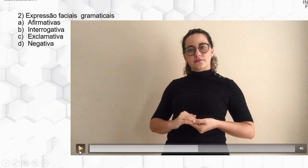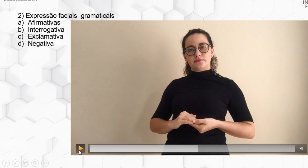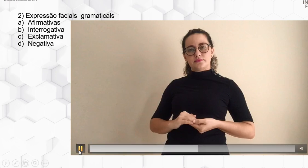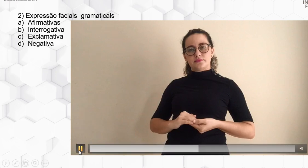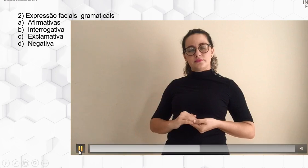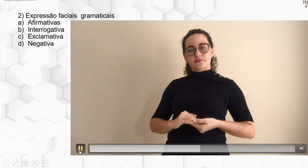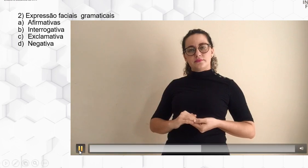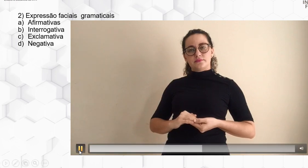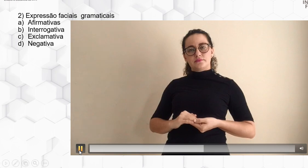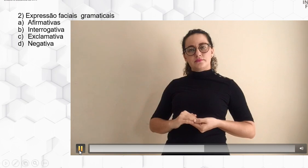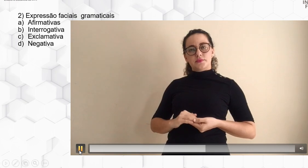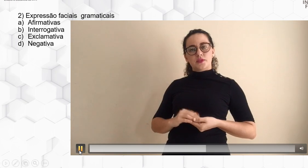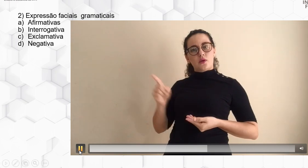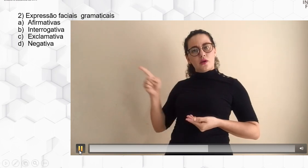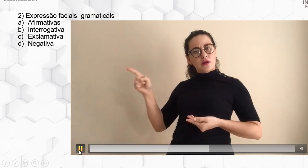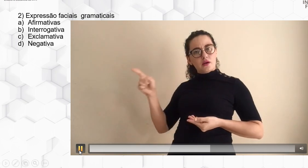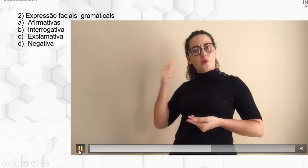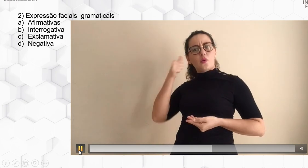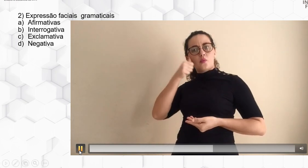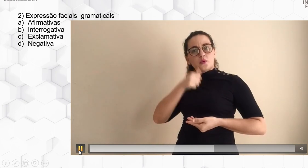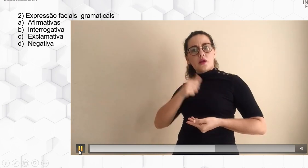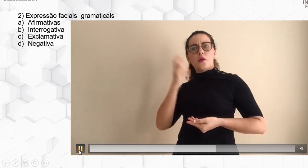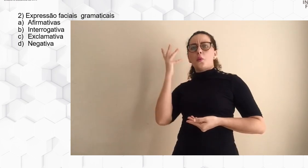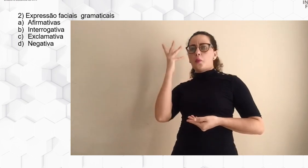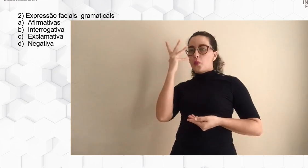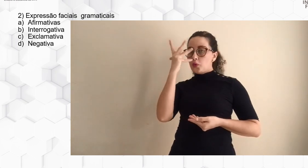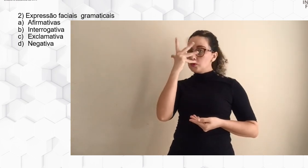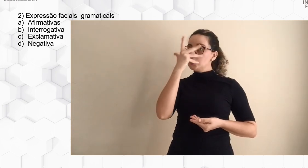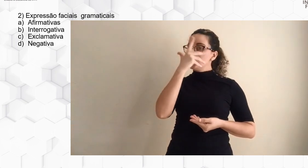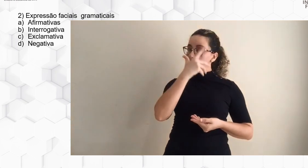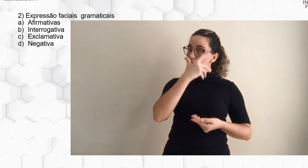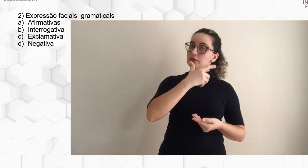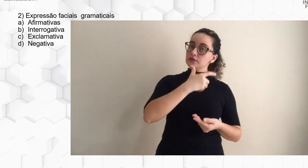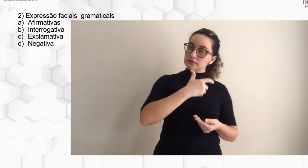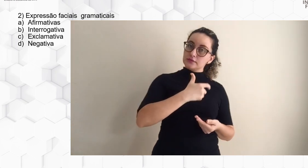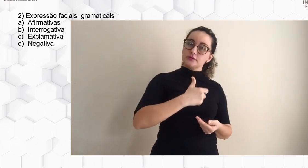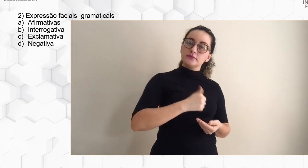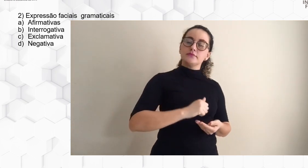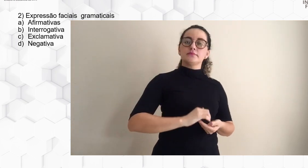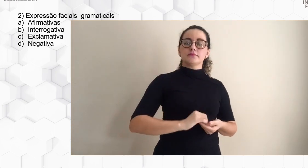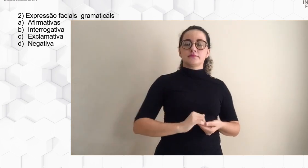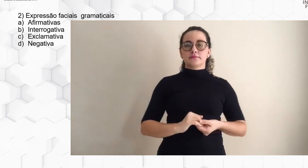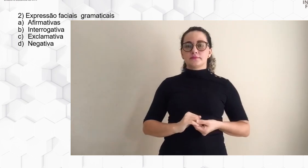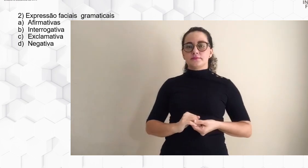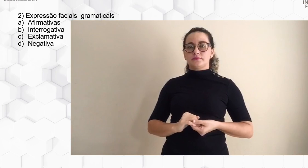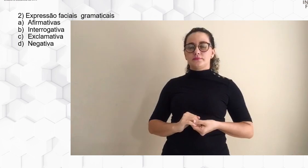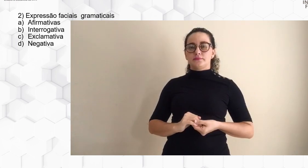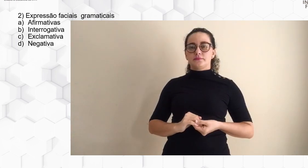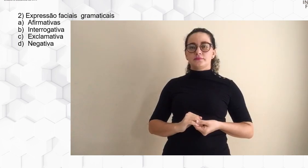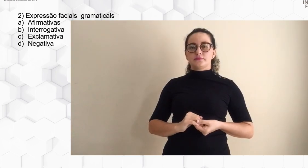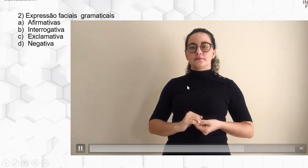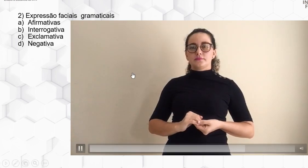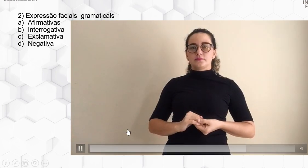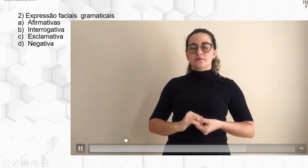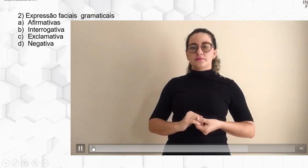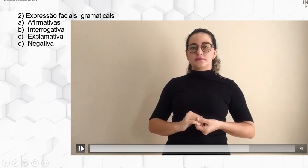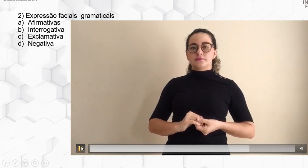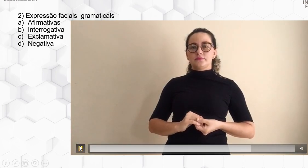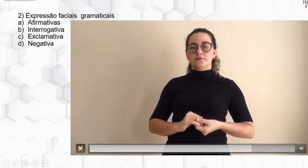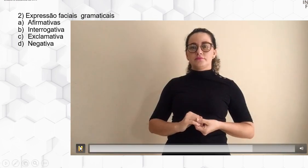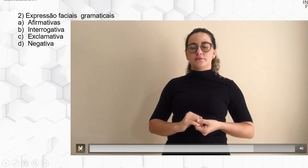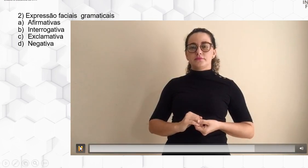professora fez. Então, mulher bonita, né? Então, vai ter essa entonação